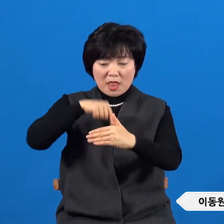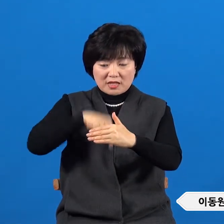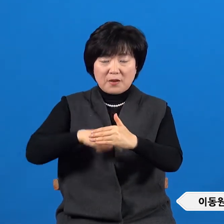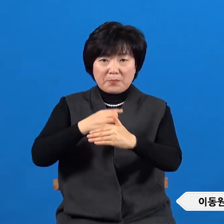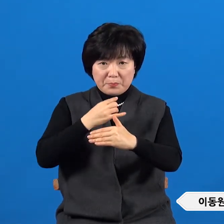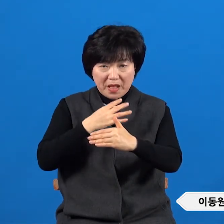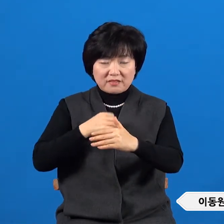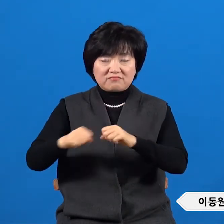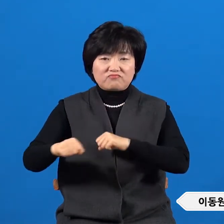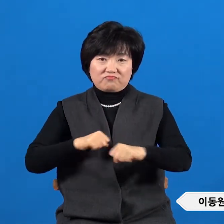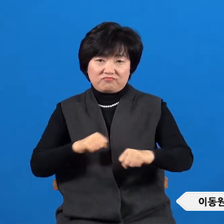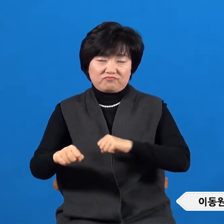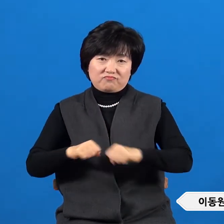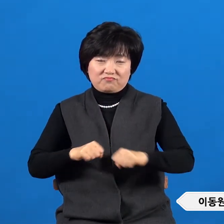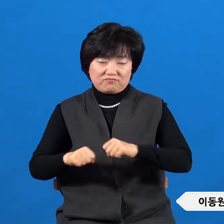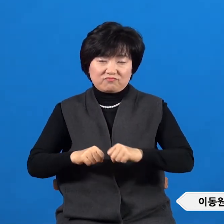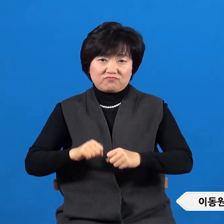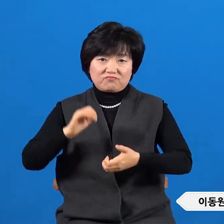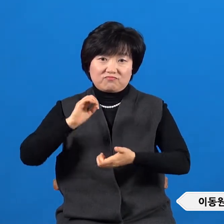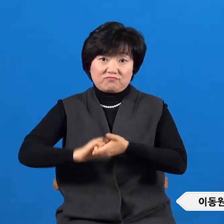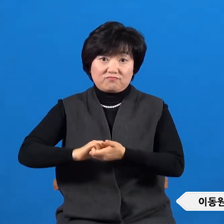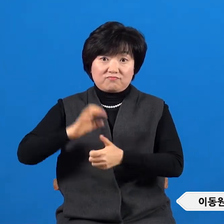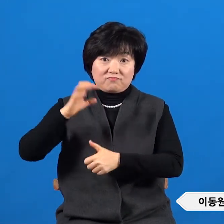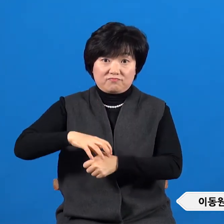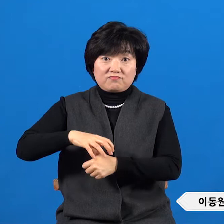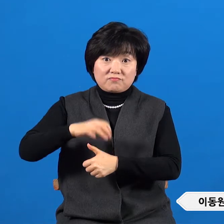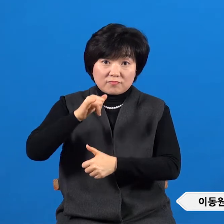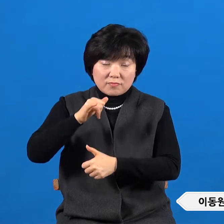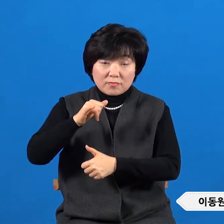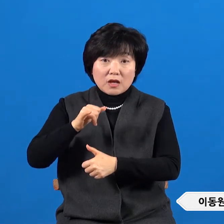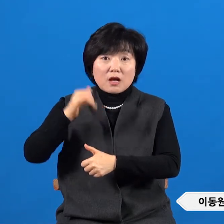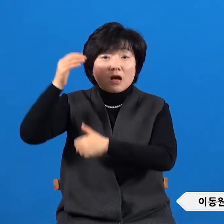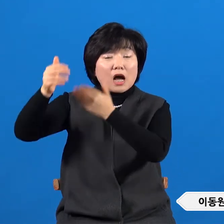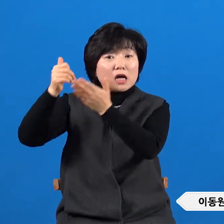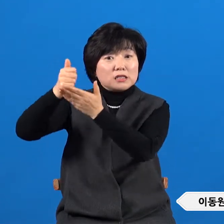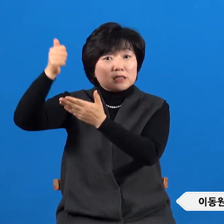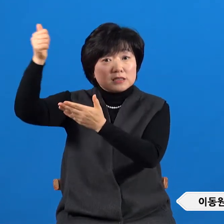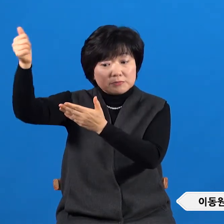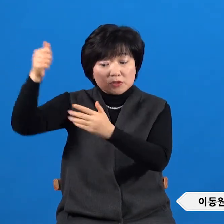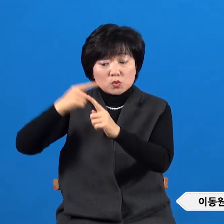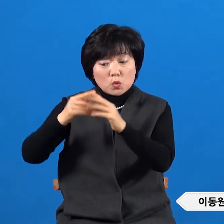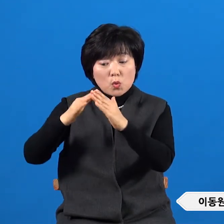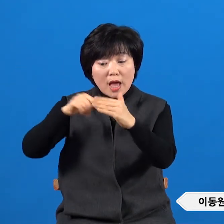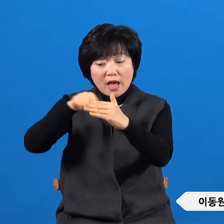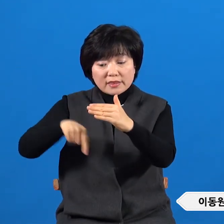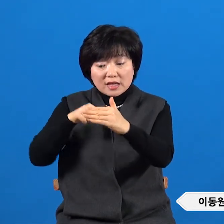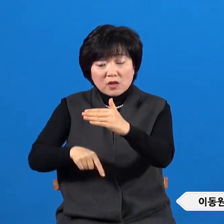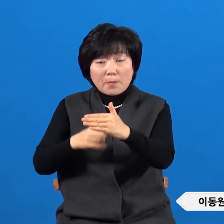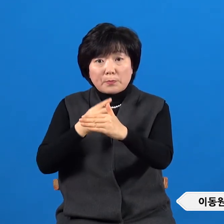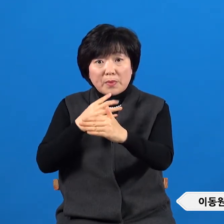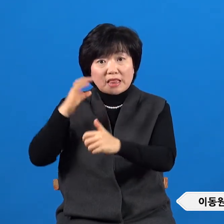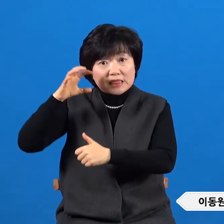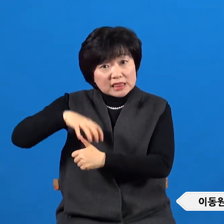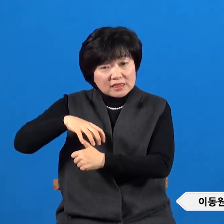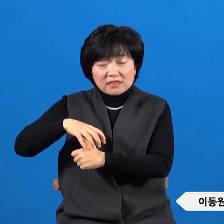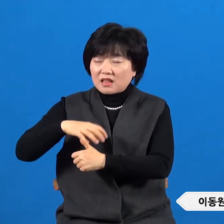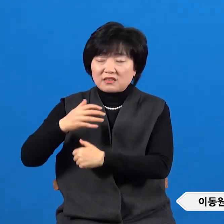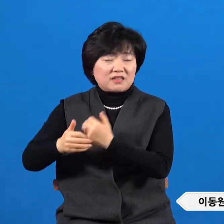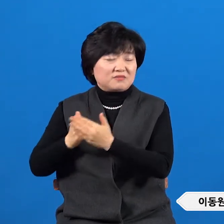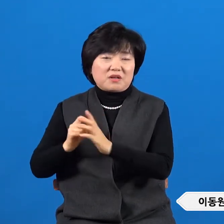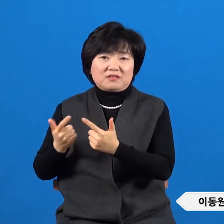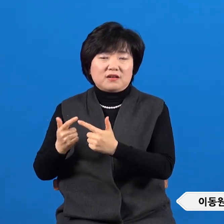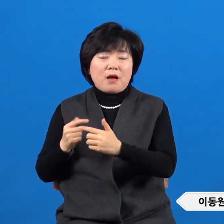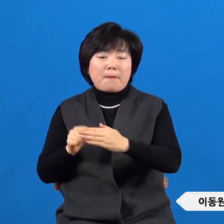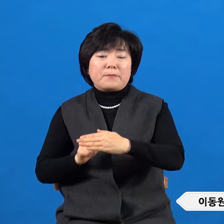안에서 이루어지는 어떤 일로만 국한시키려는 생각을 가질 때가 종종 있습니다. 그러나 하나님은 교회